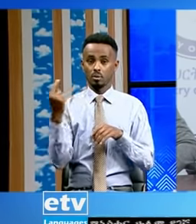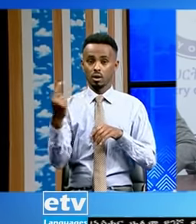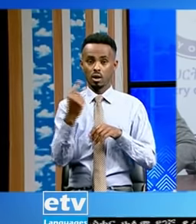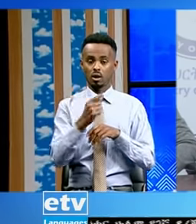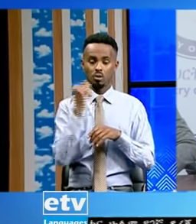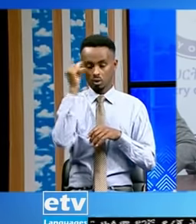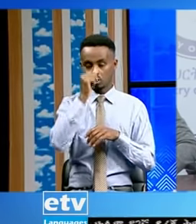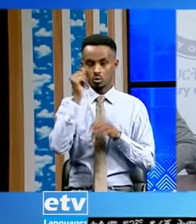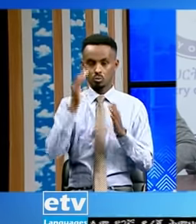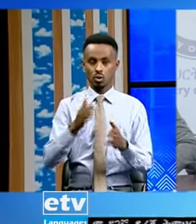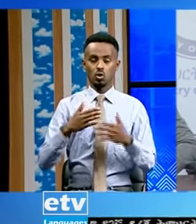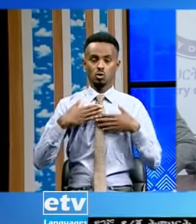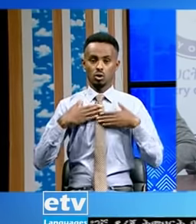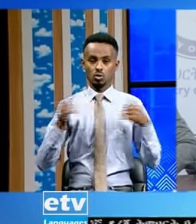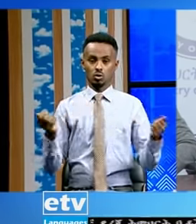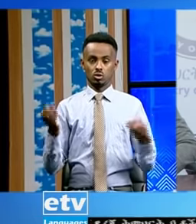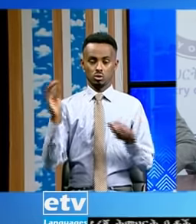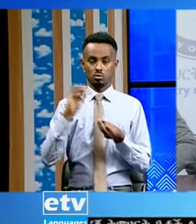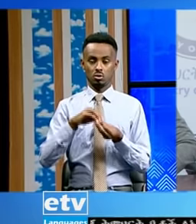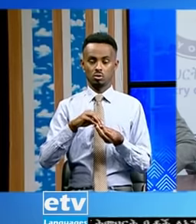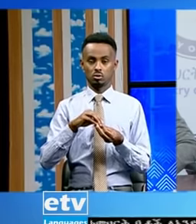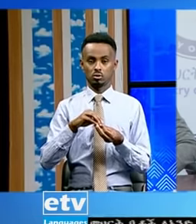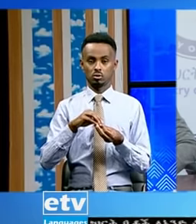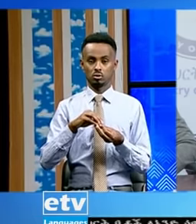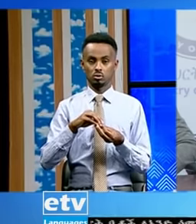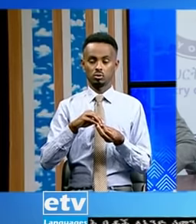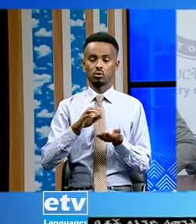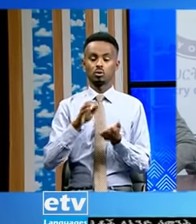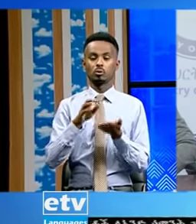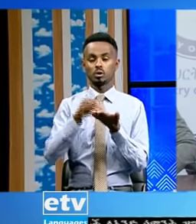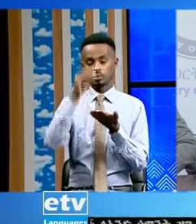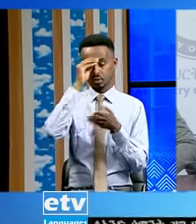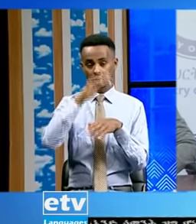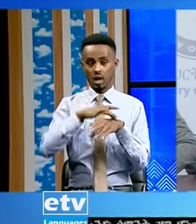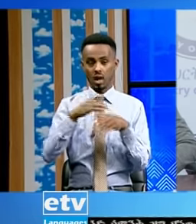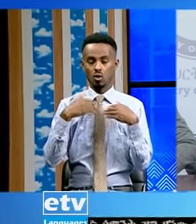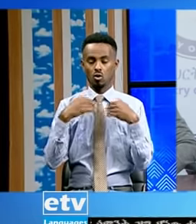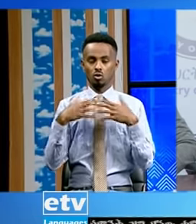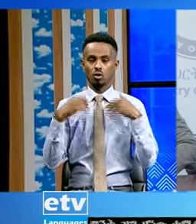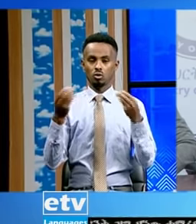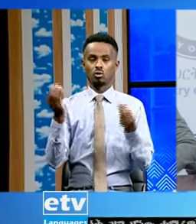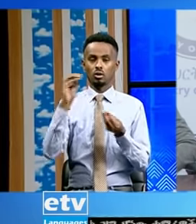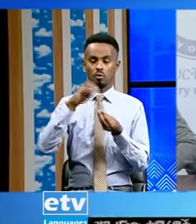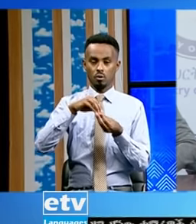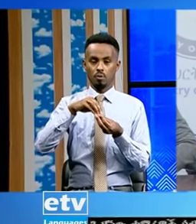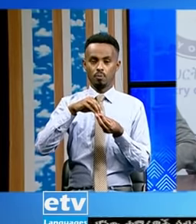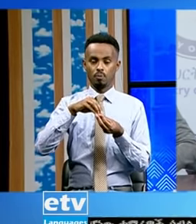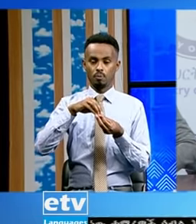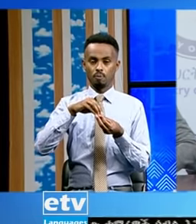እያንዳንዱ ኢትዮጵያዊ ወጣቶችን ጨምሮ በትምህርት ላይ ያሉ ወጣቶችን ጀምሮ